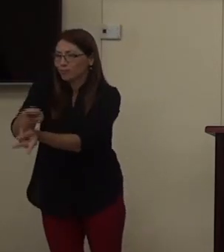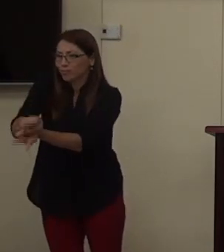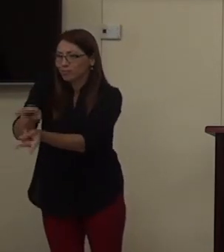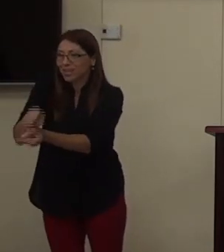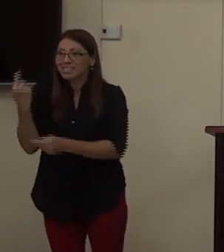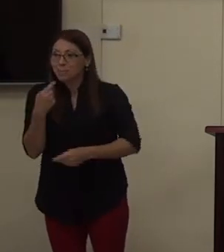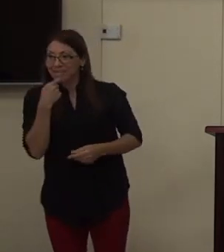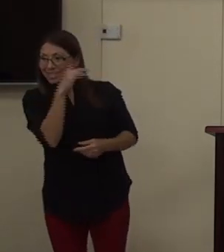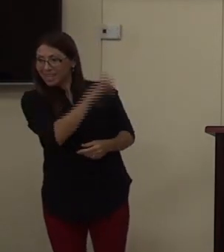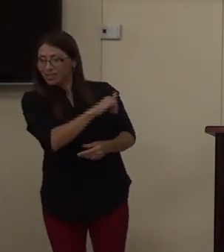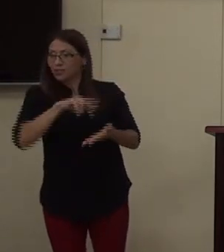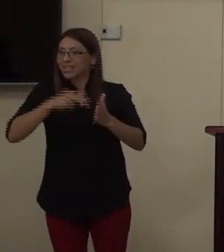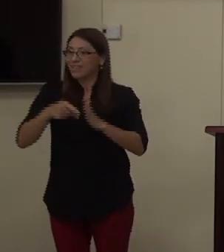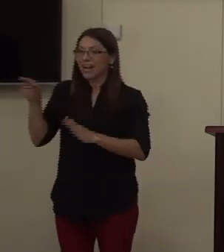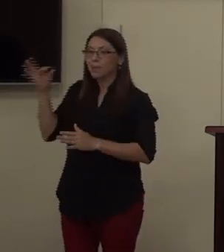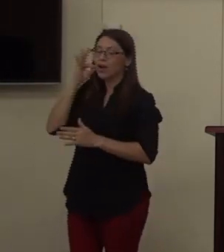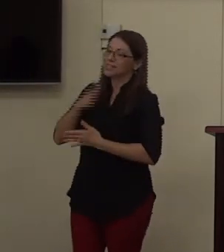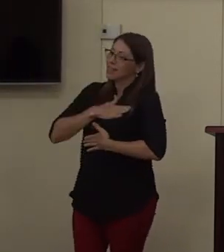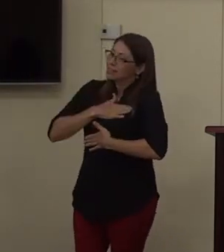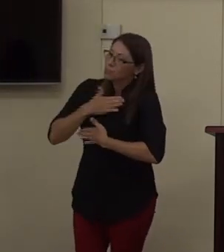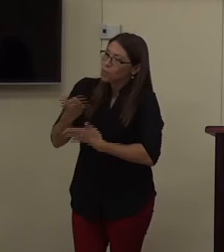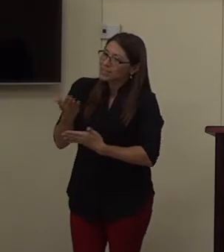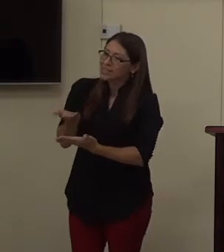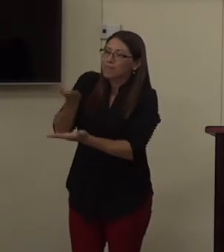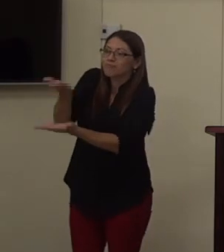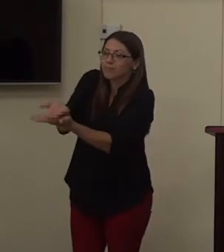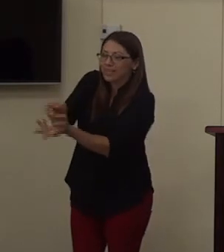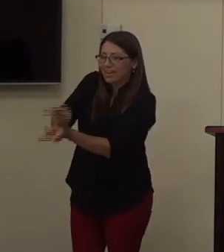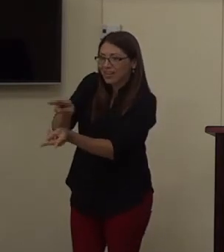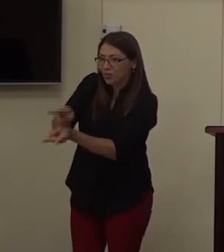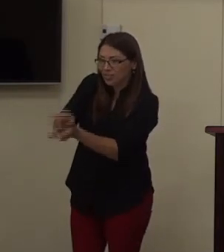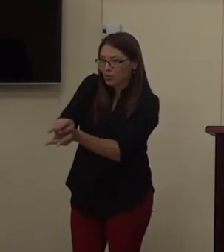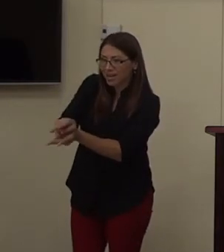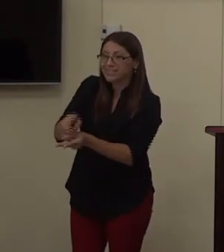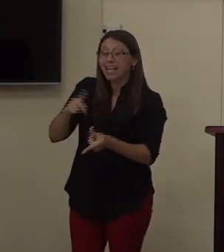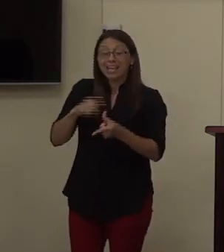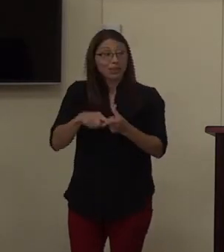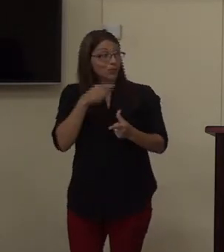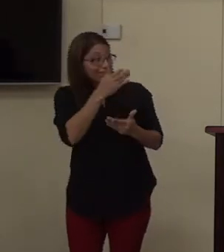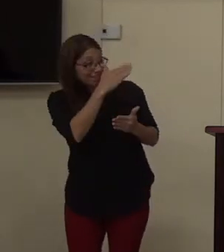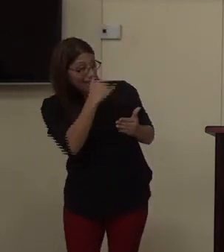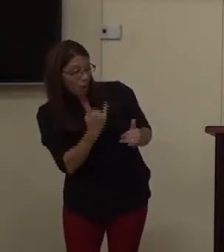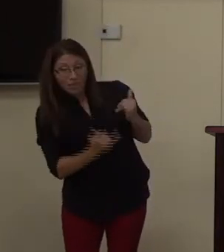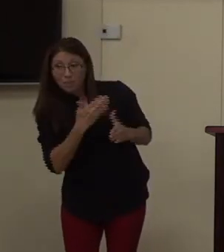es está dispuesta a tener relaciones sexuales. Y después de así es una cuestión muy, muy cultural,